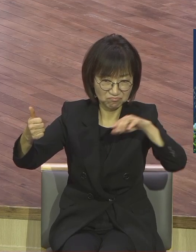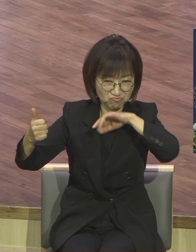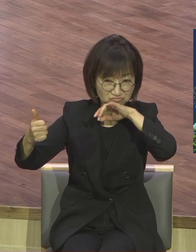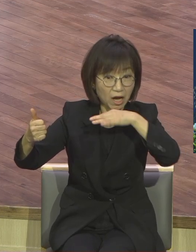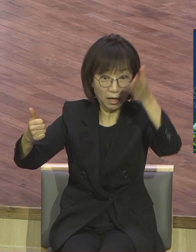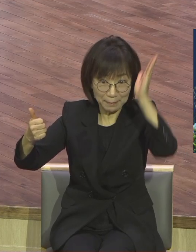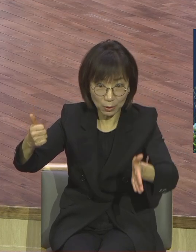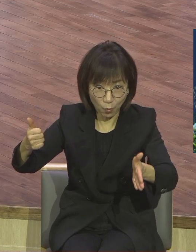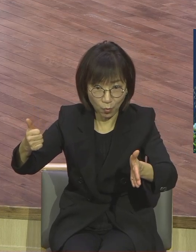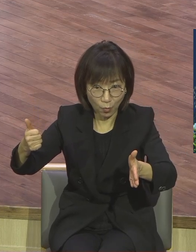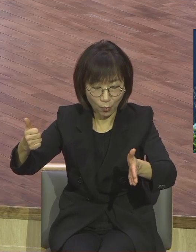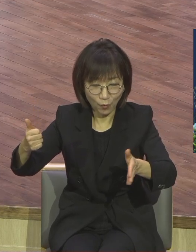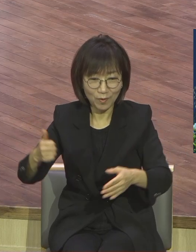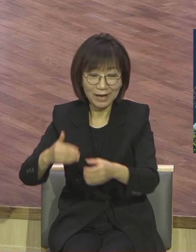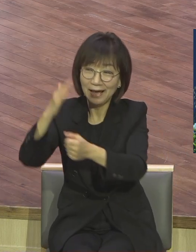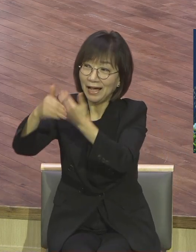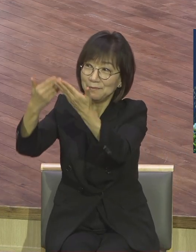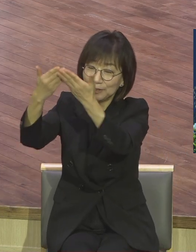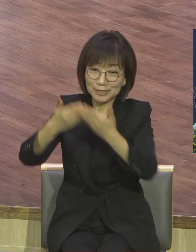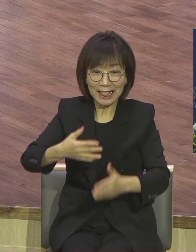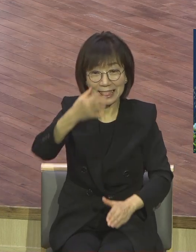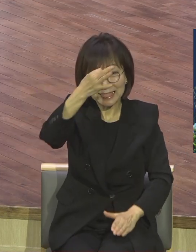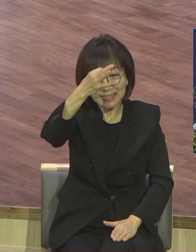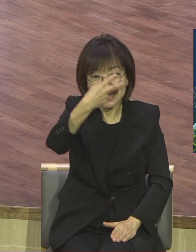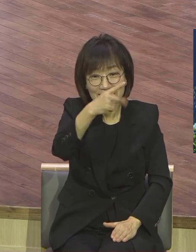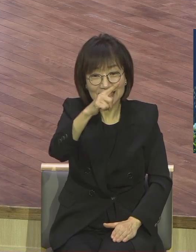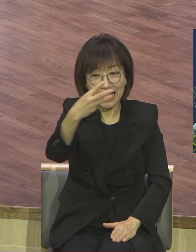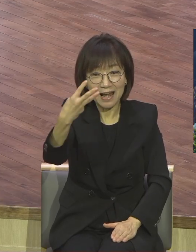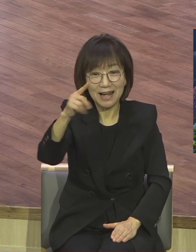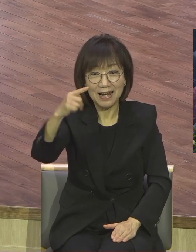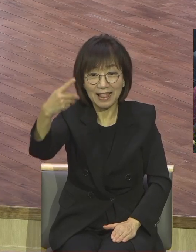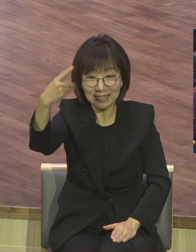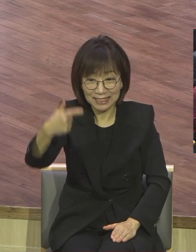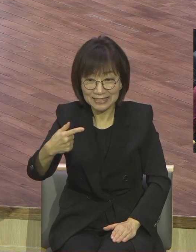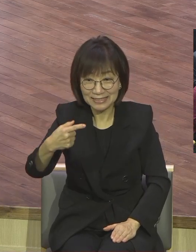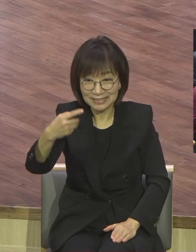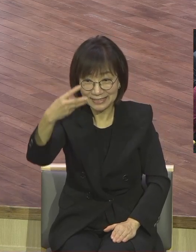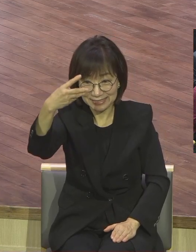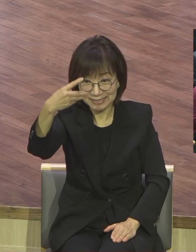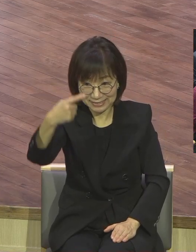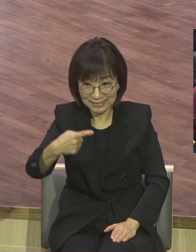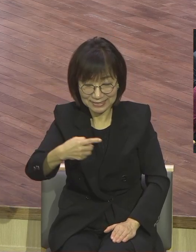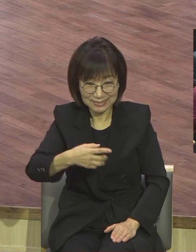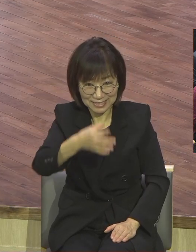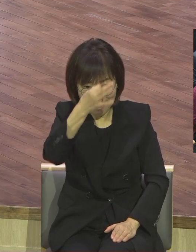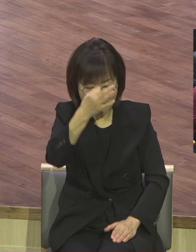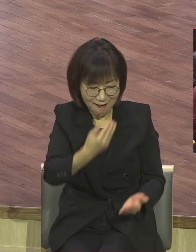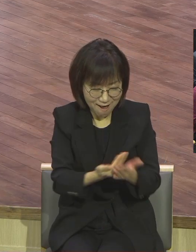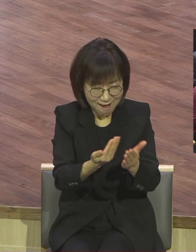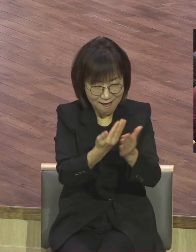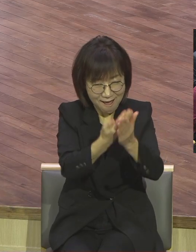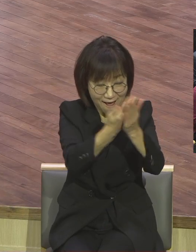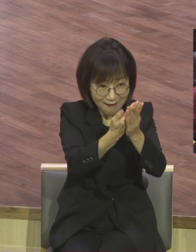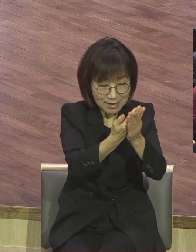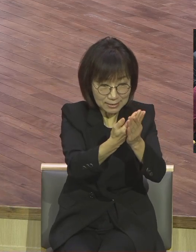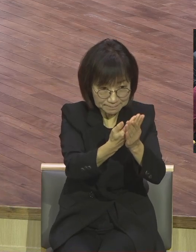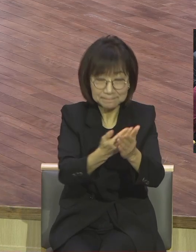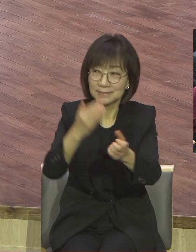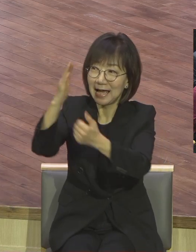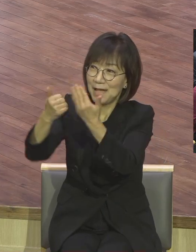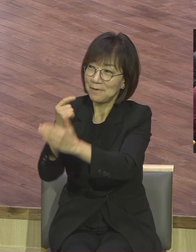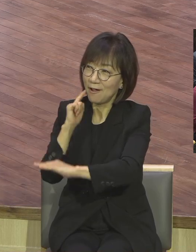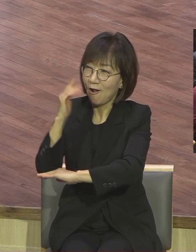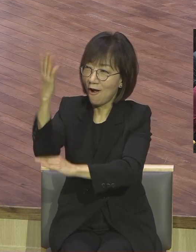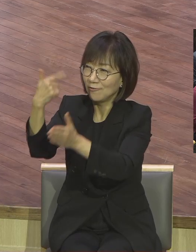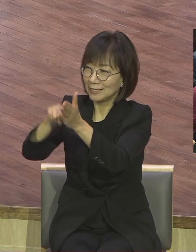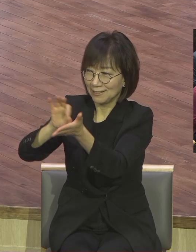개발해서 하나님의 영광을 위해서 사용하는 거예요. 각자. 왜 하나님께서